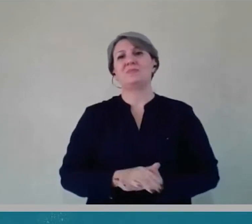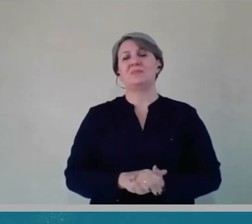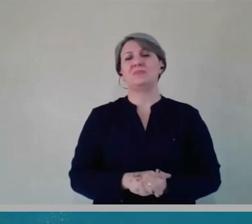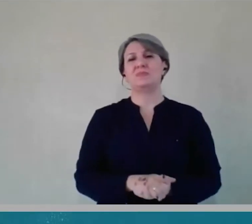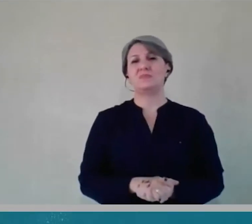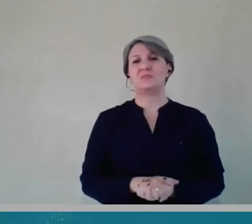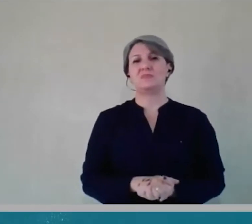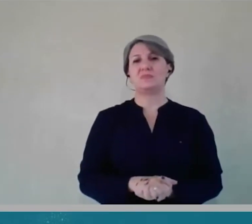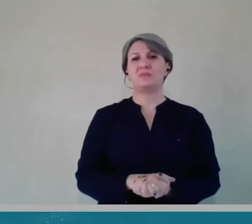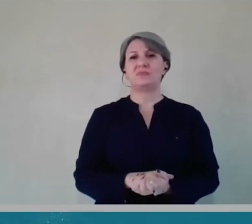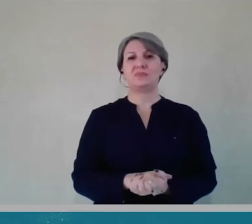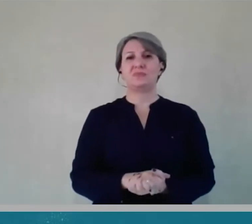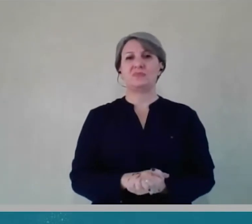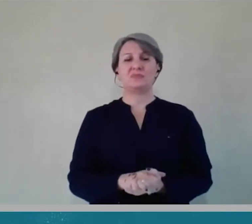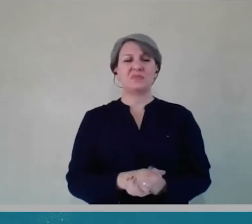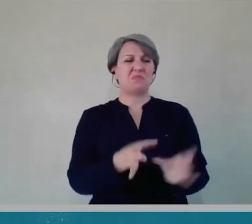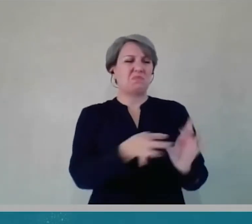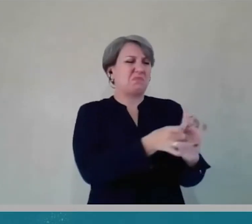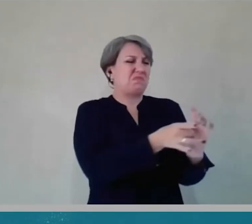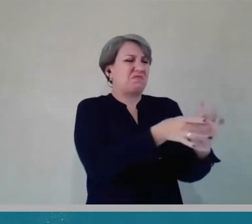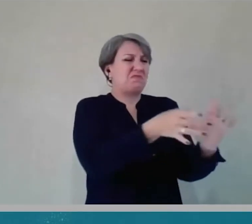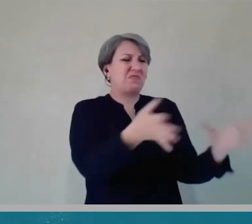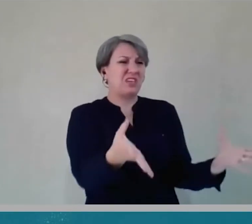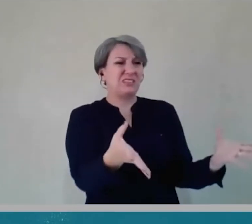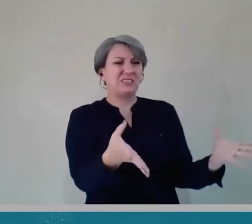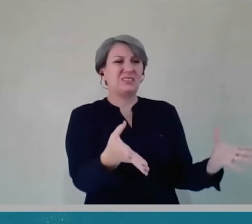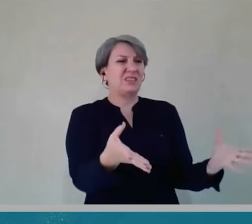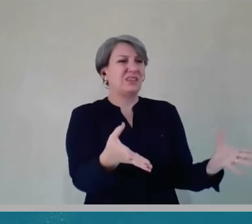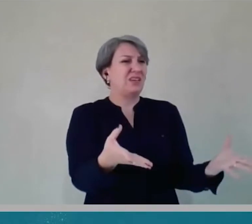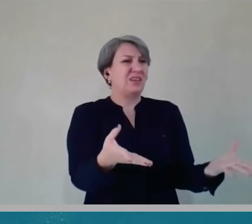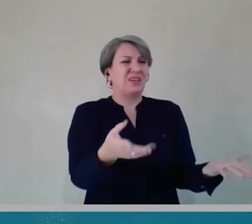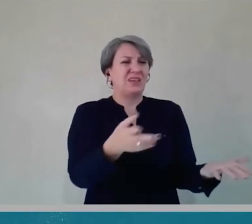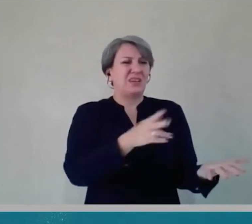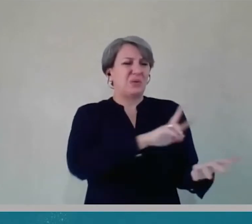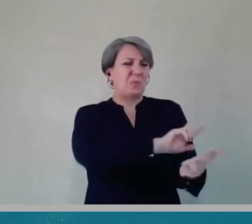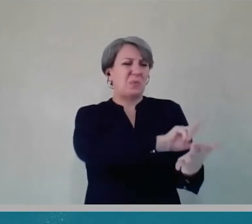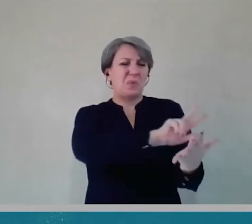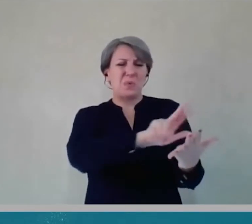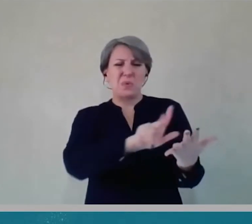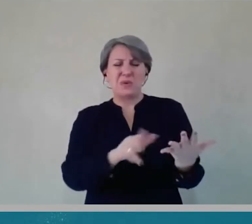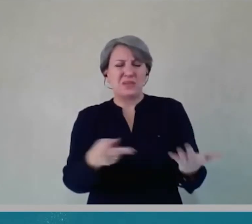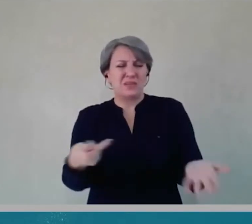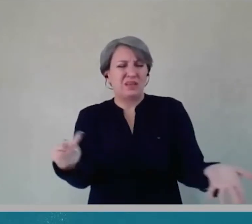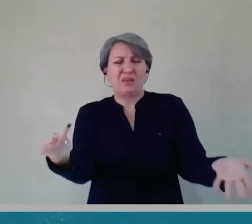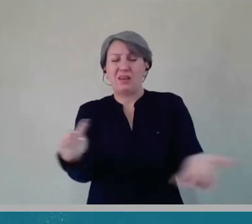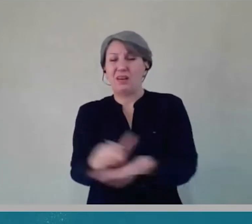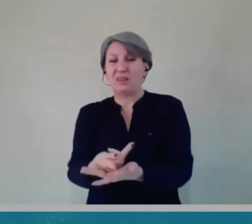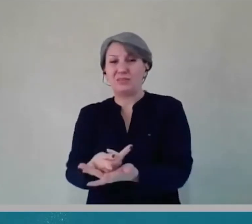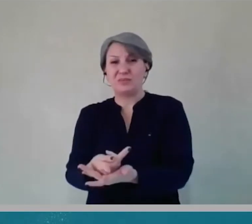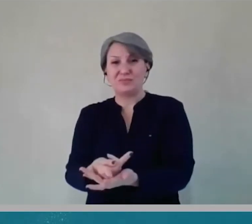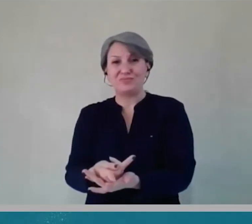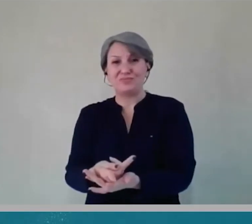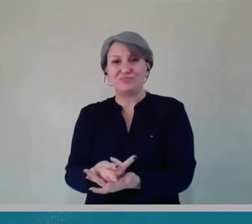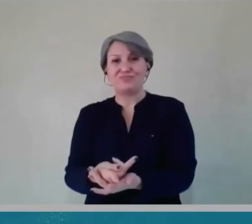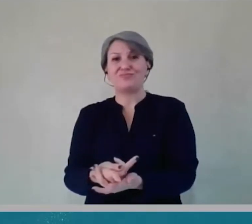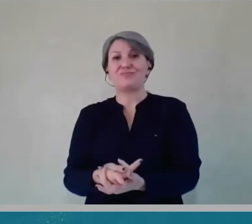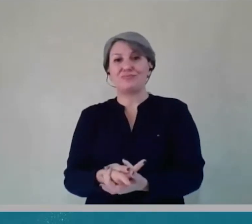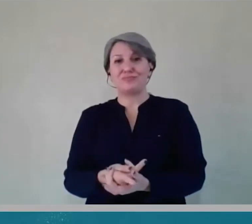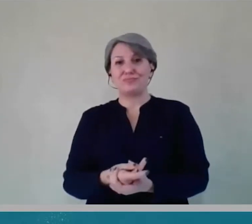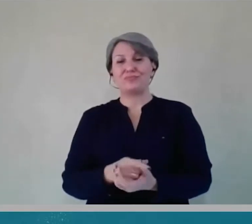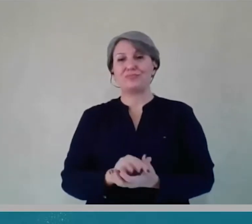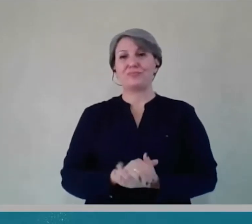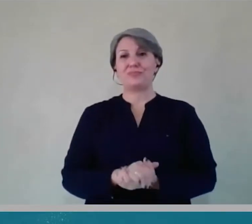a concupiscência ou a cobiça se desenvolver, alimentar sua concupiscência. O resultado